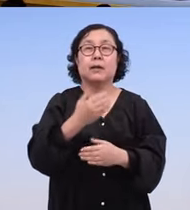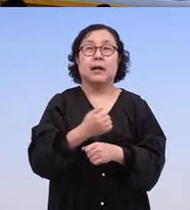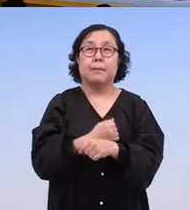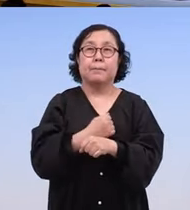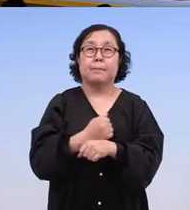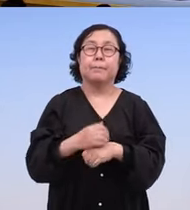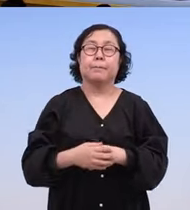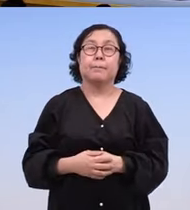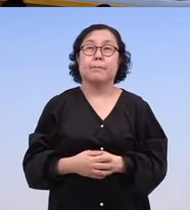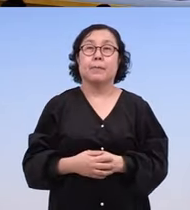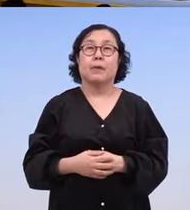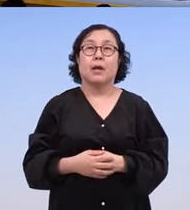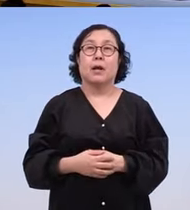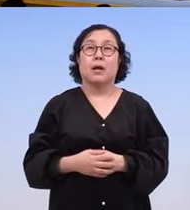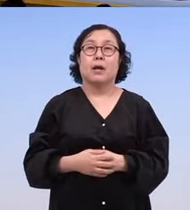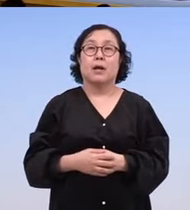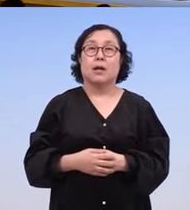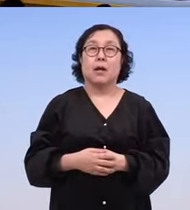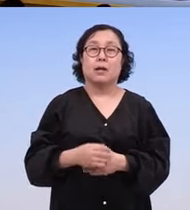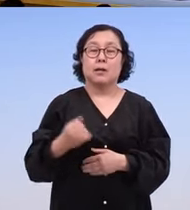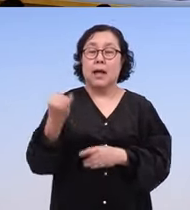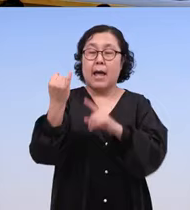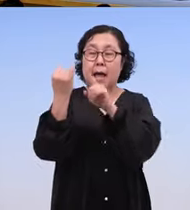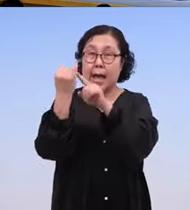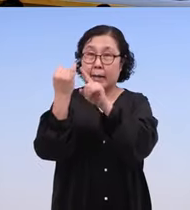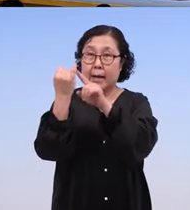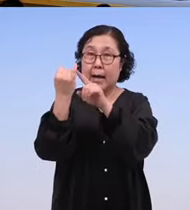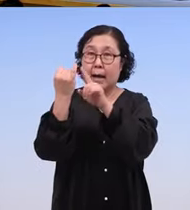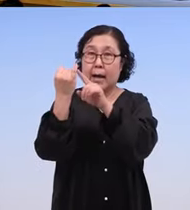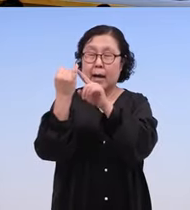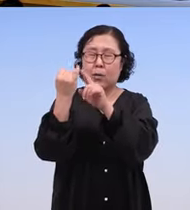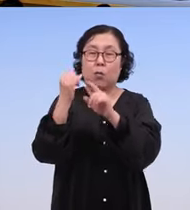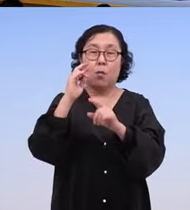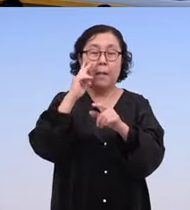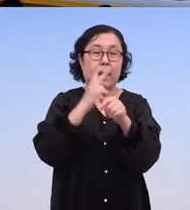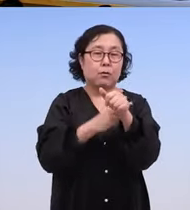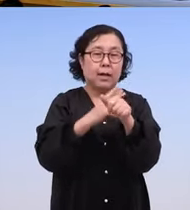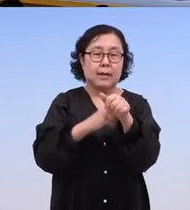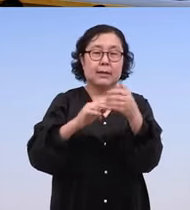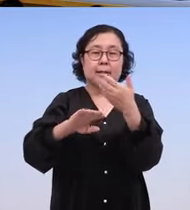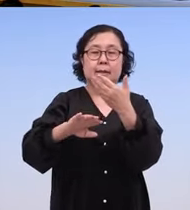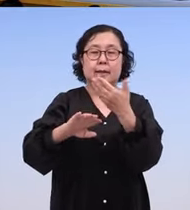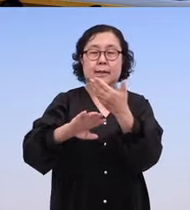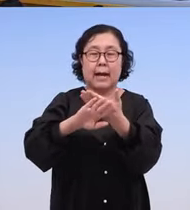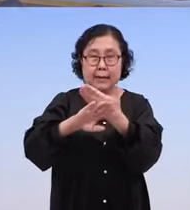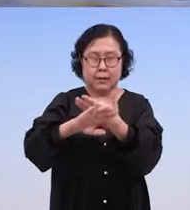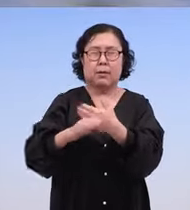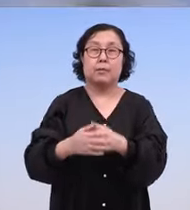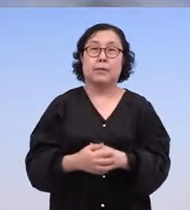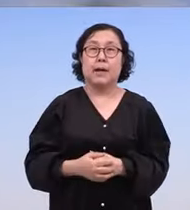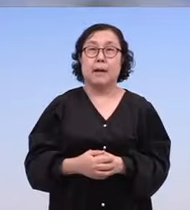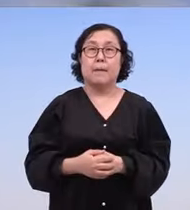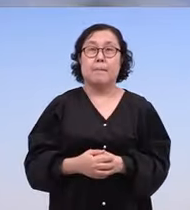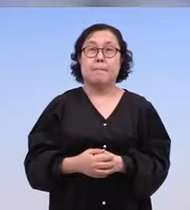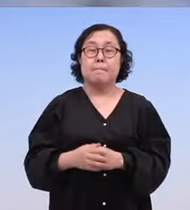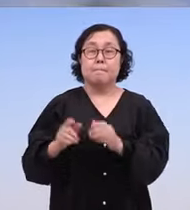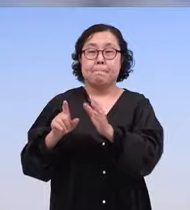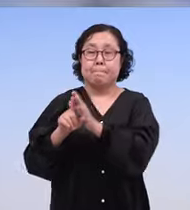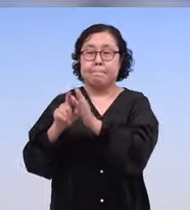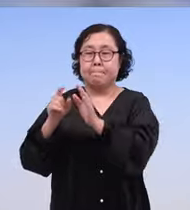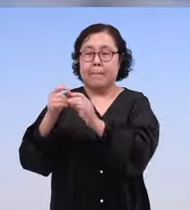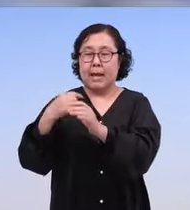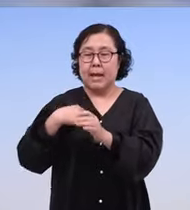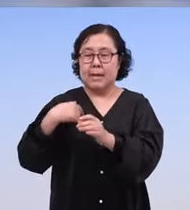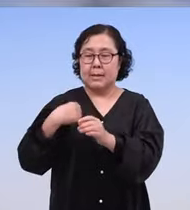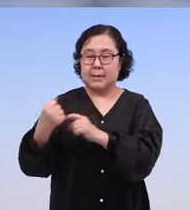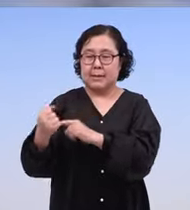있느니라. 이게 빨간머리 N하고 사도 바울의 결정적인 차이예요. 이게 의지력이 강한